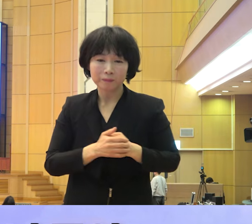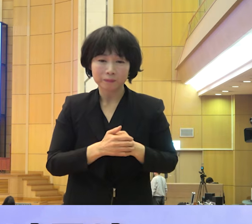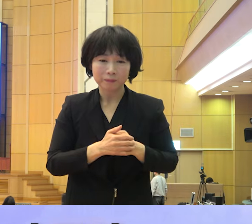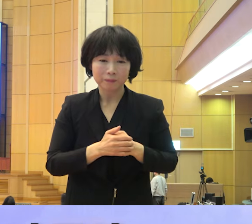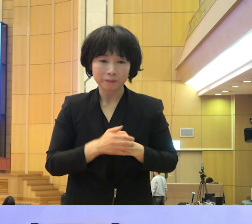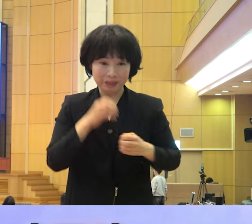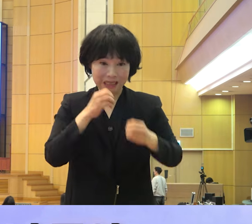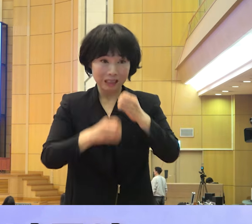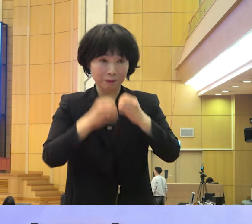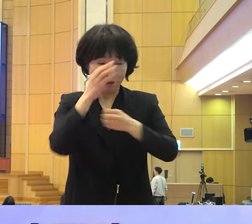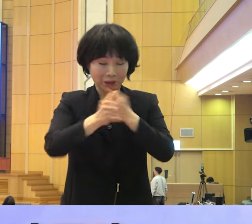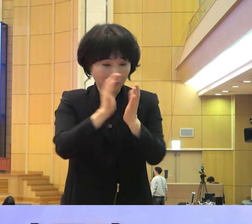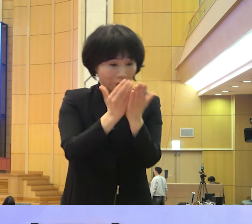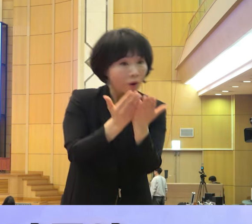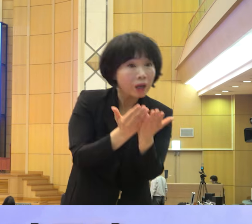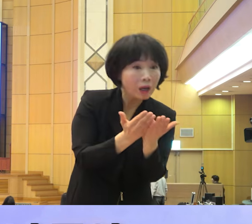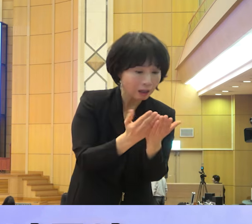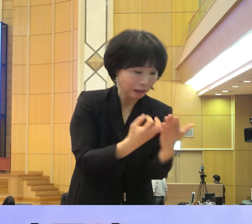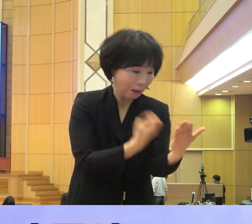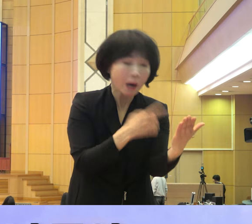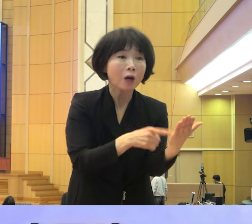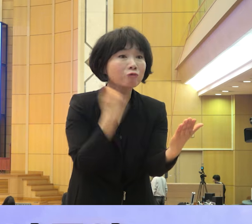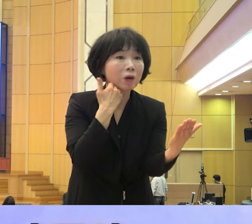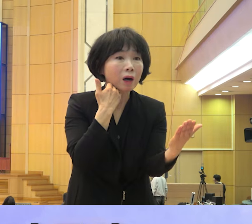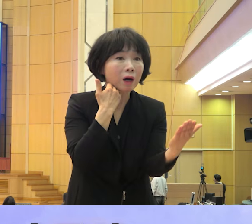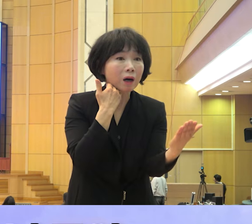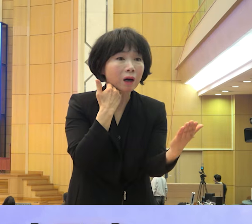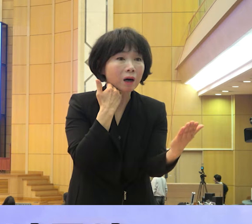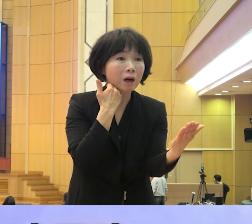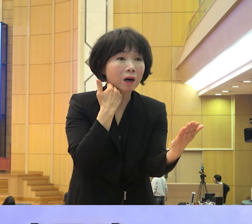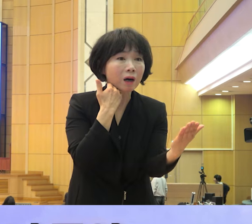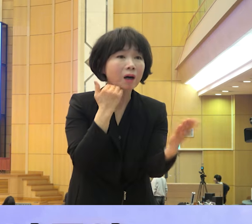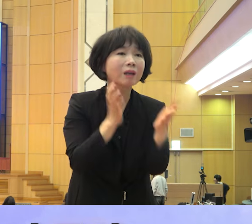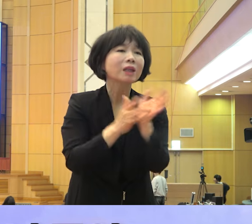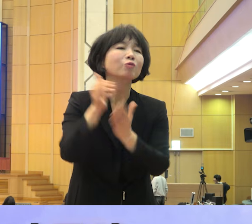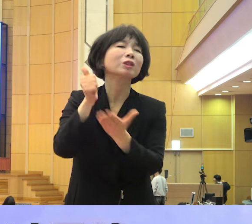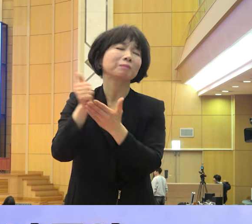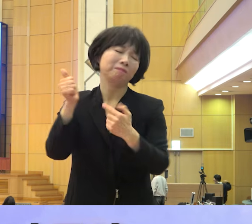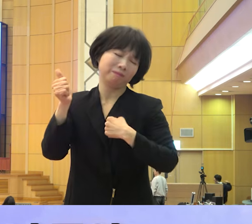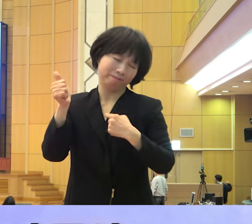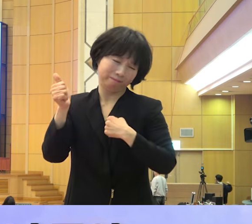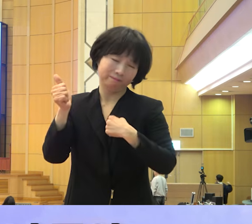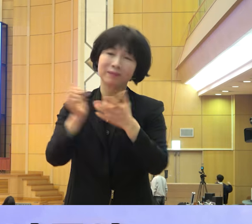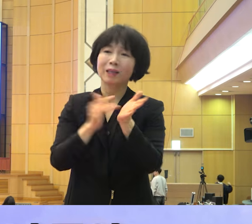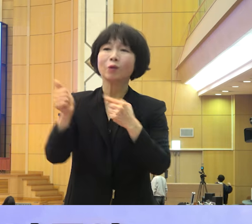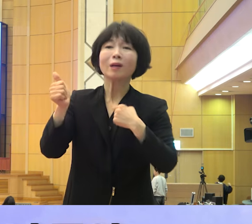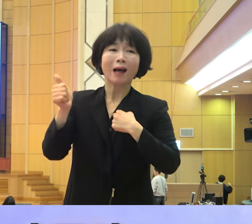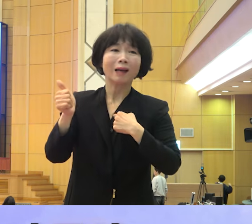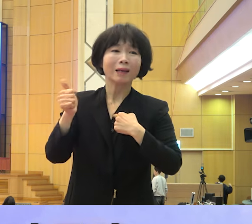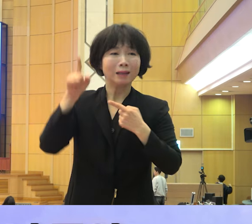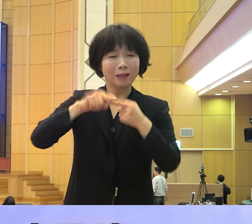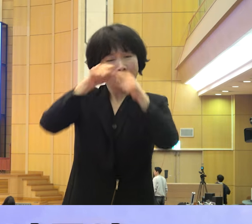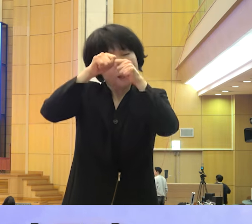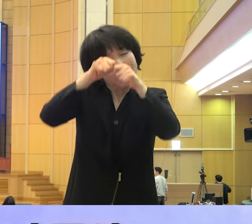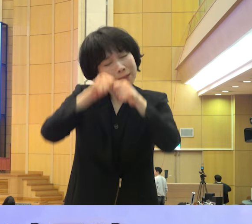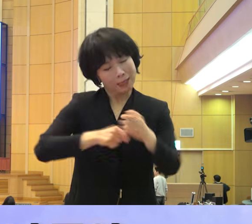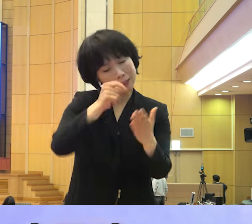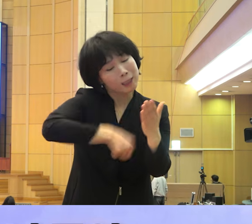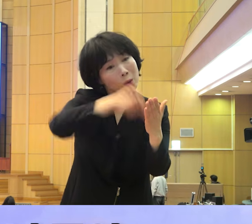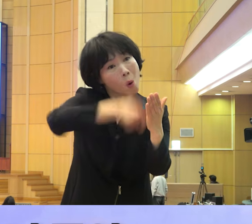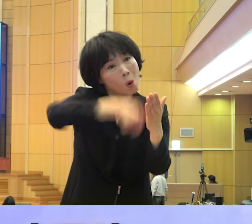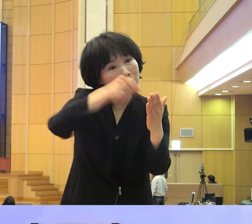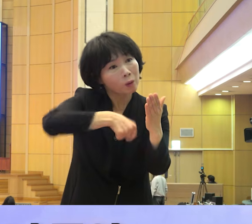이 시편에 나를 가리켜, 시편에 이런 말 저런 말 다 해서 다 주님에 대해서 기록한 건데